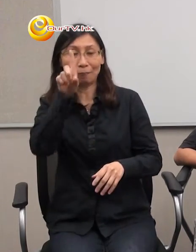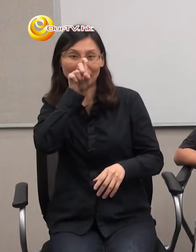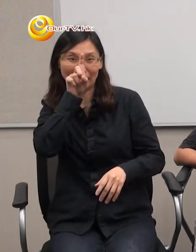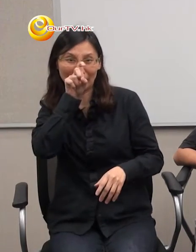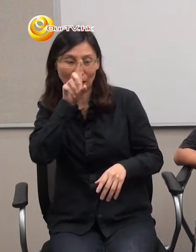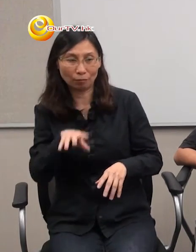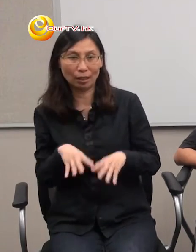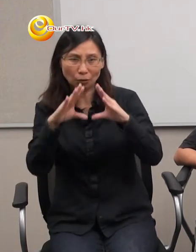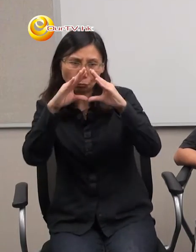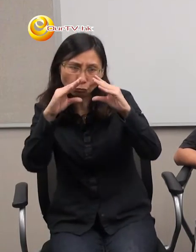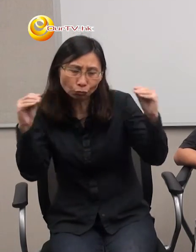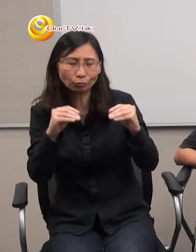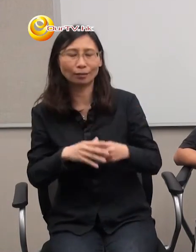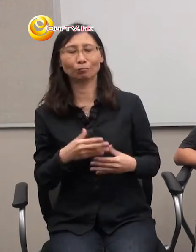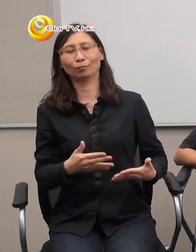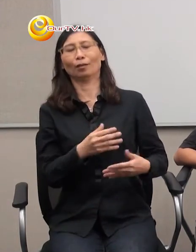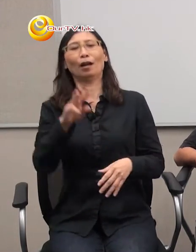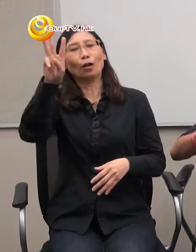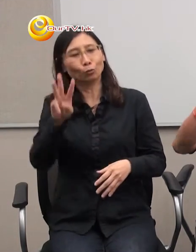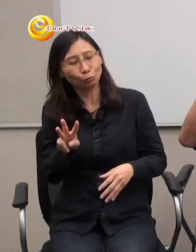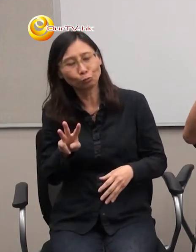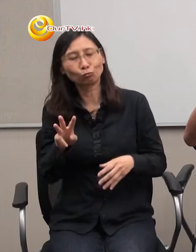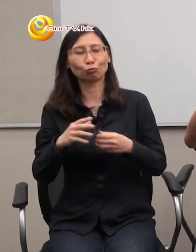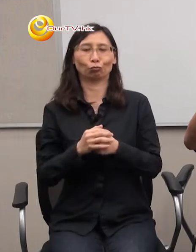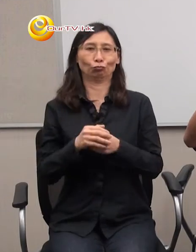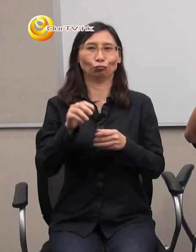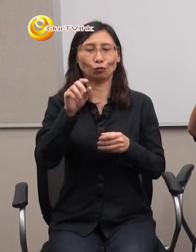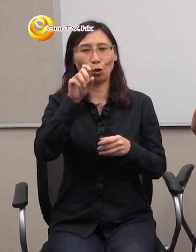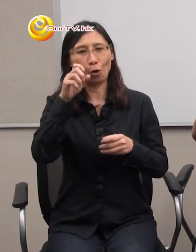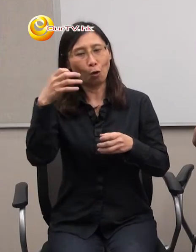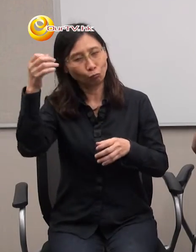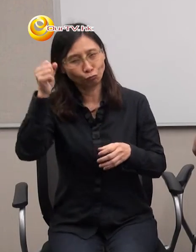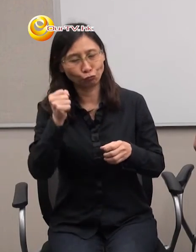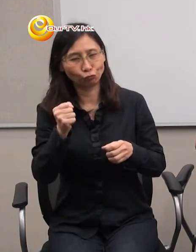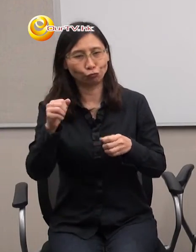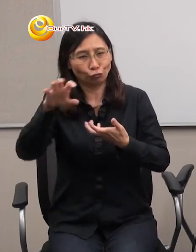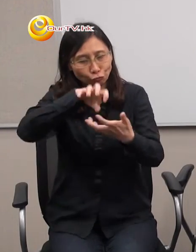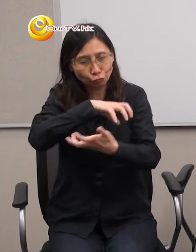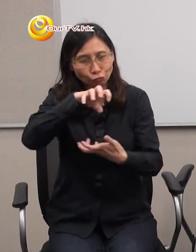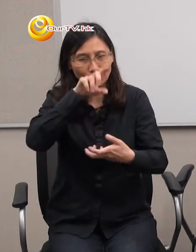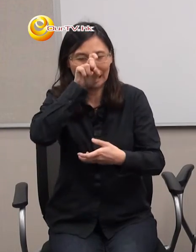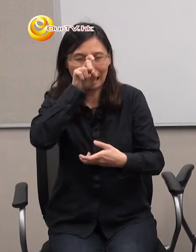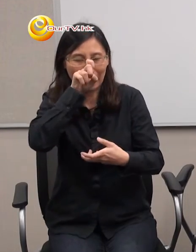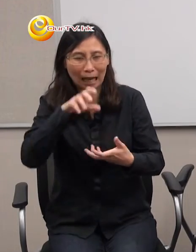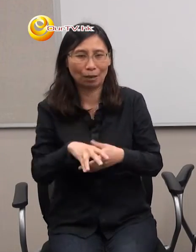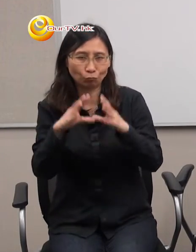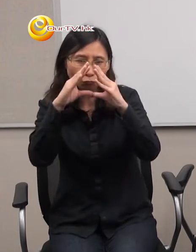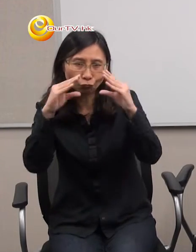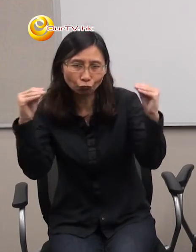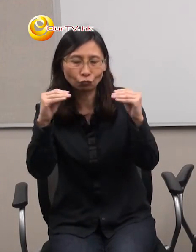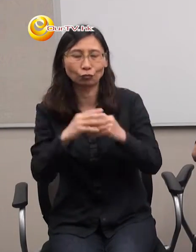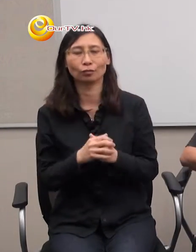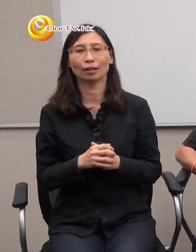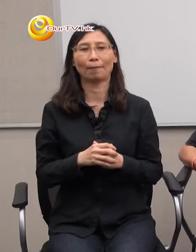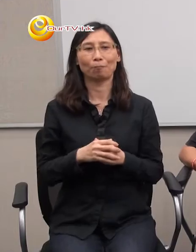咧，我諗 呢個咪叫水乳交融咯。 係咯， 啲水墮落嚟，啲雨墮落嚟，溝埋啲水，咁啊水乳交都用